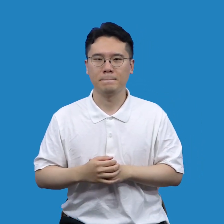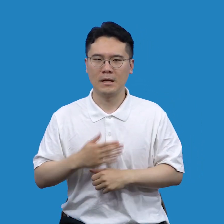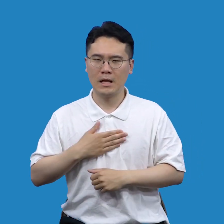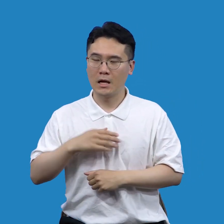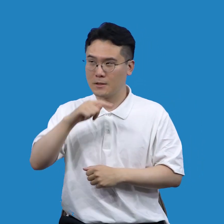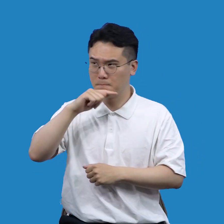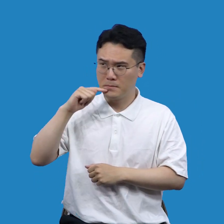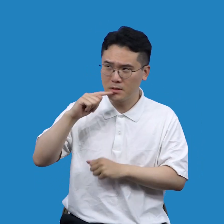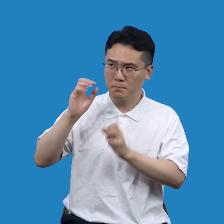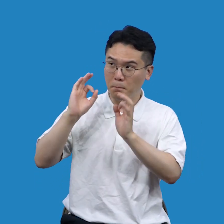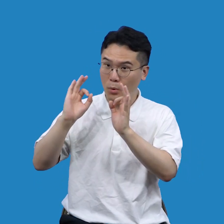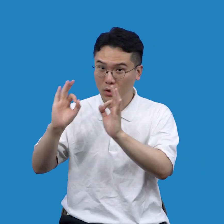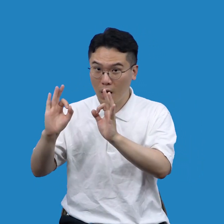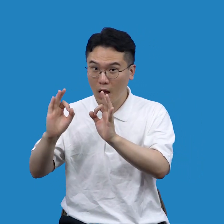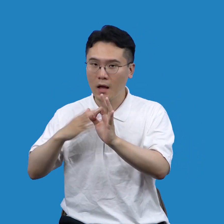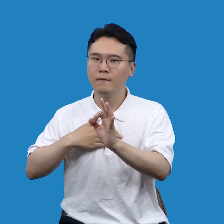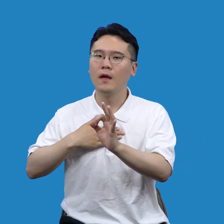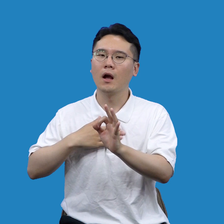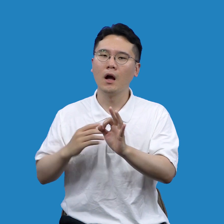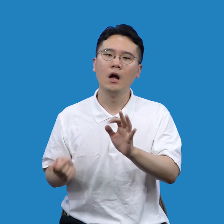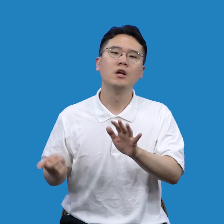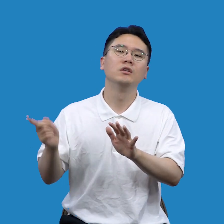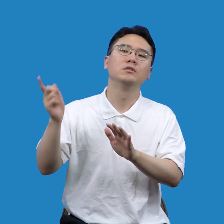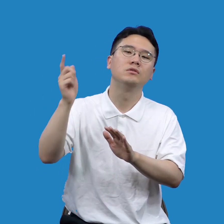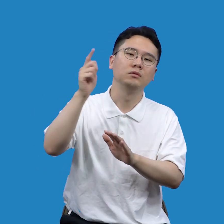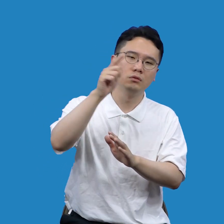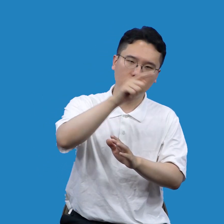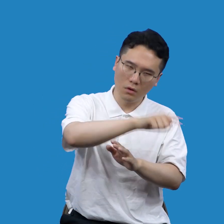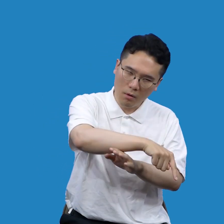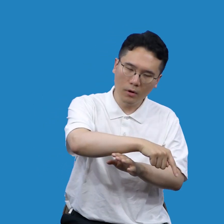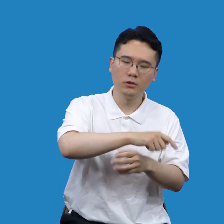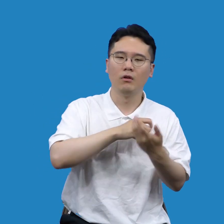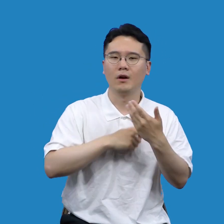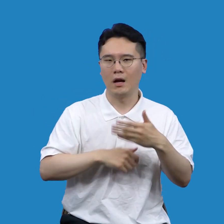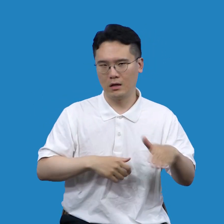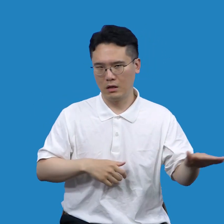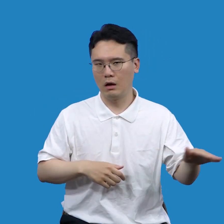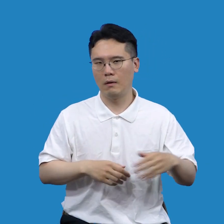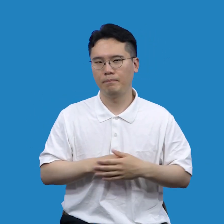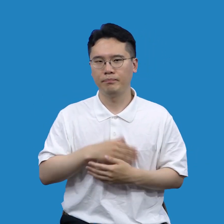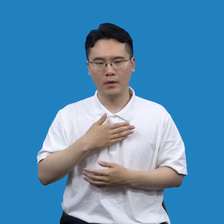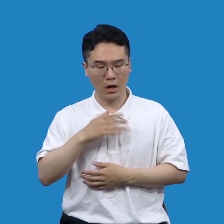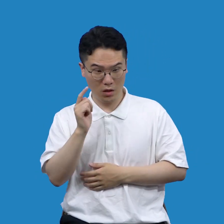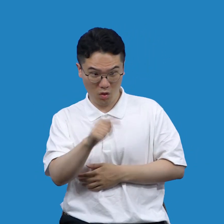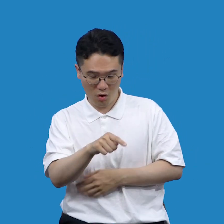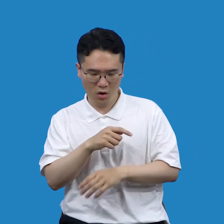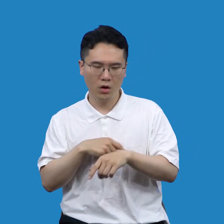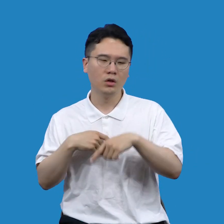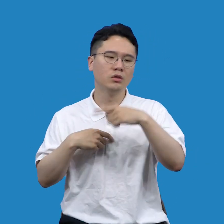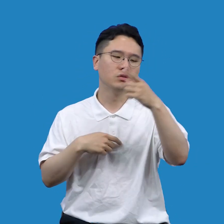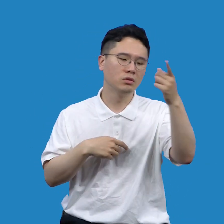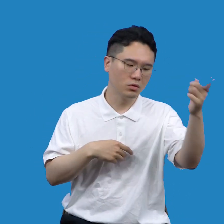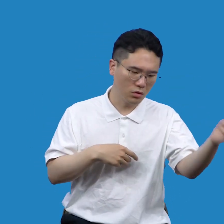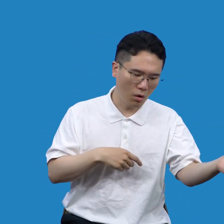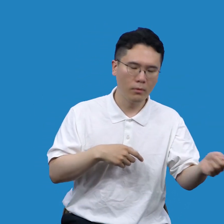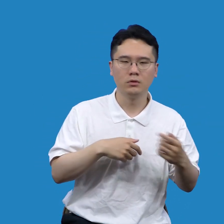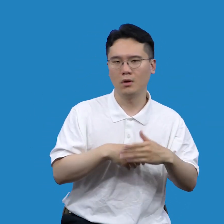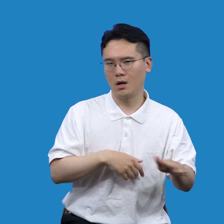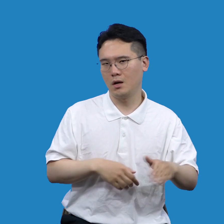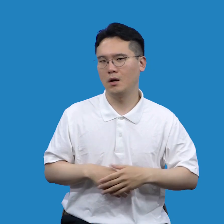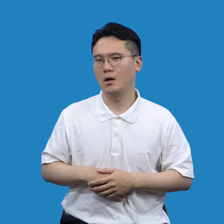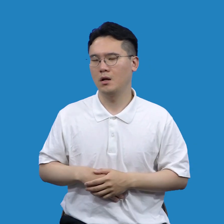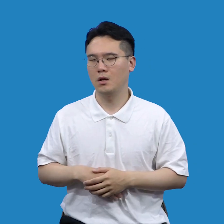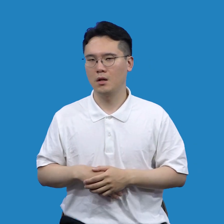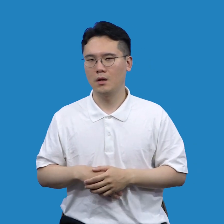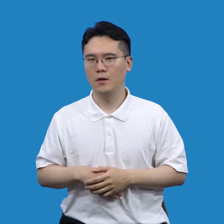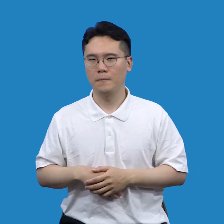내가 널 넘어서 가리라. 패스오버, 넘어서 가리라. 최근